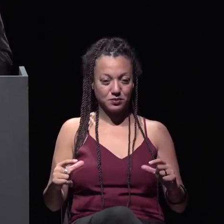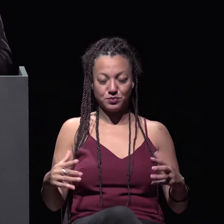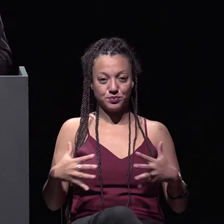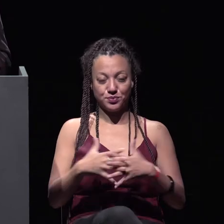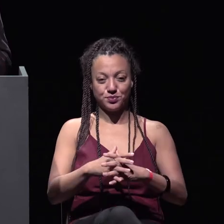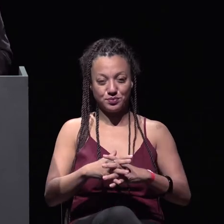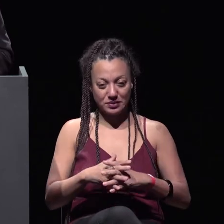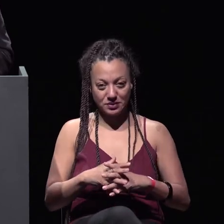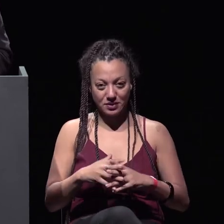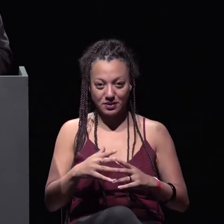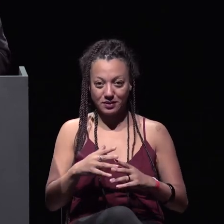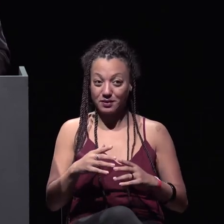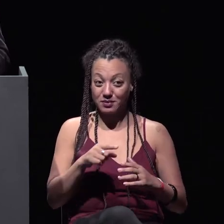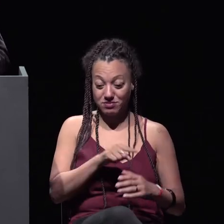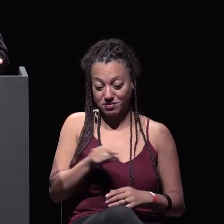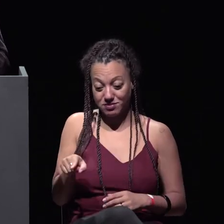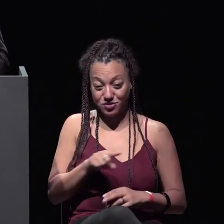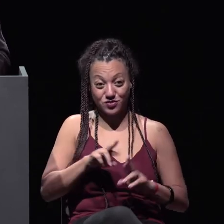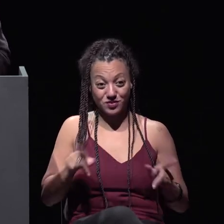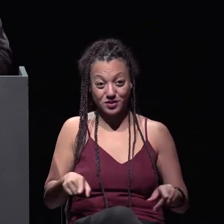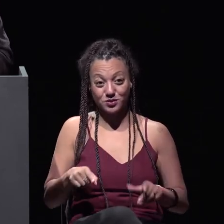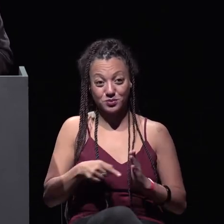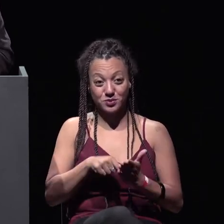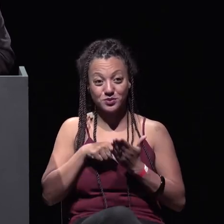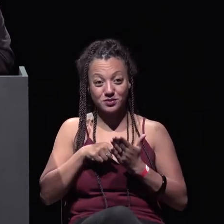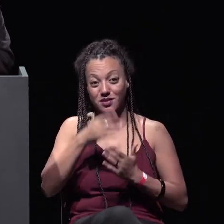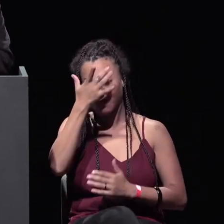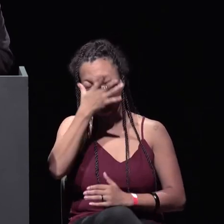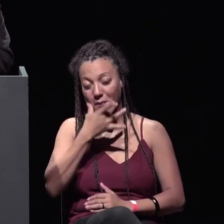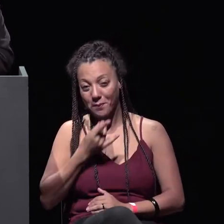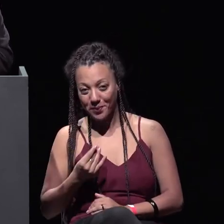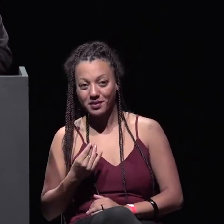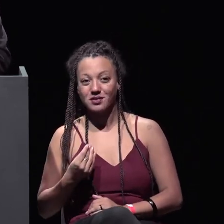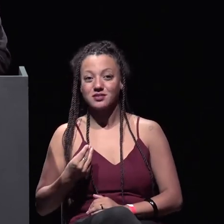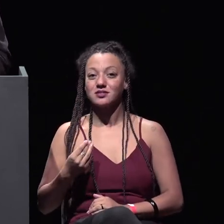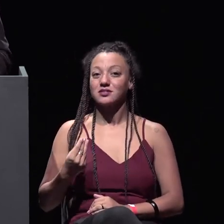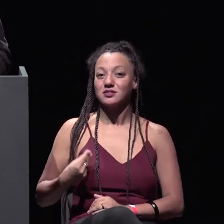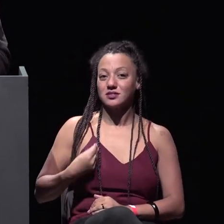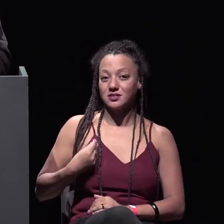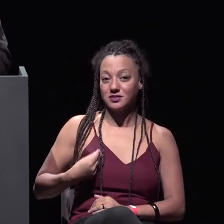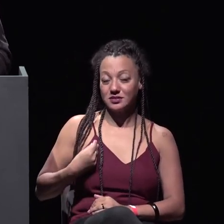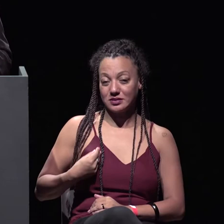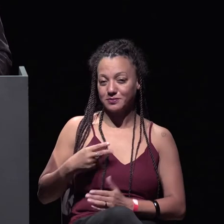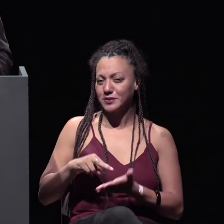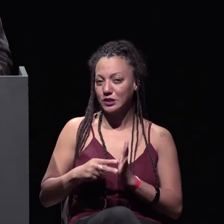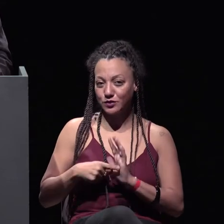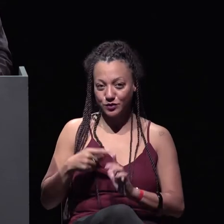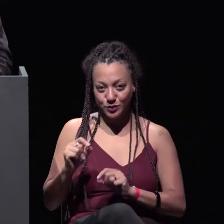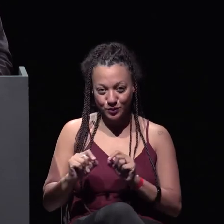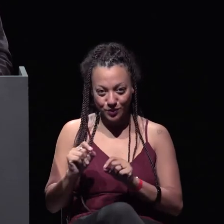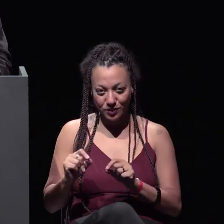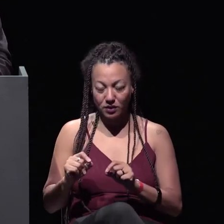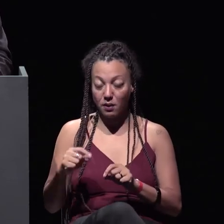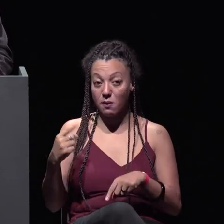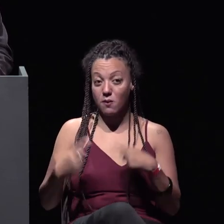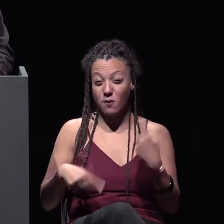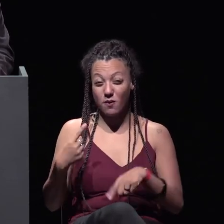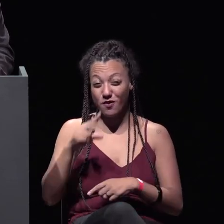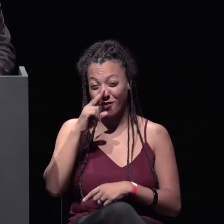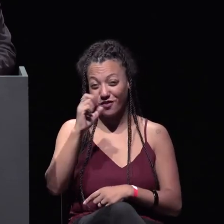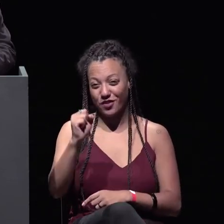a aparência e mesmo a dados biográficos do aleijadinho ou seja eram essa foi uma grande polêmica